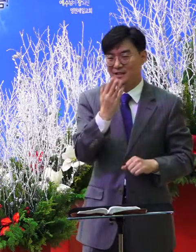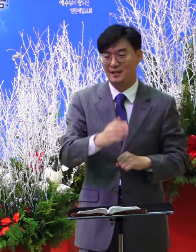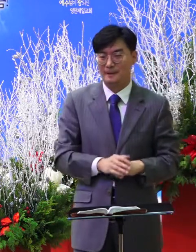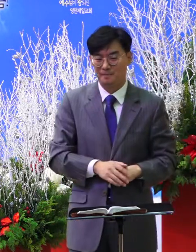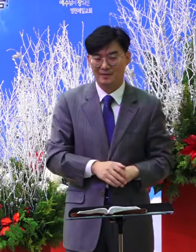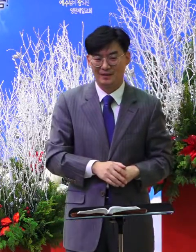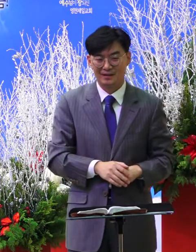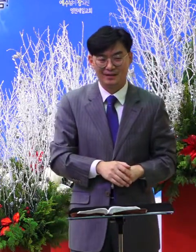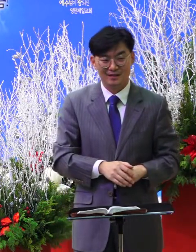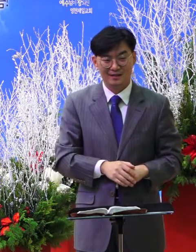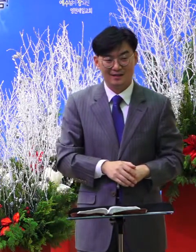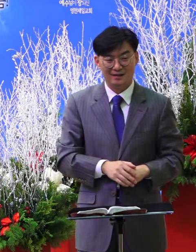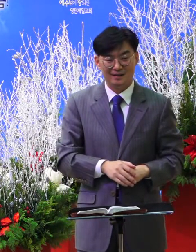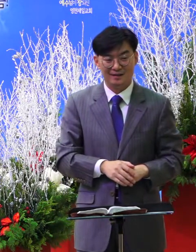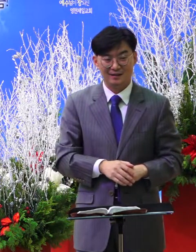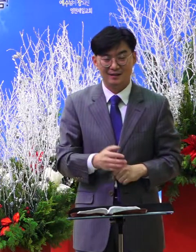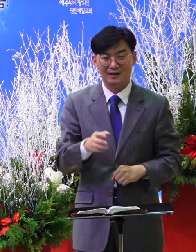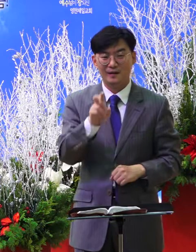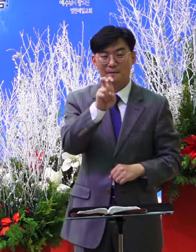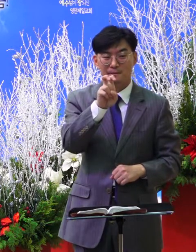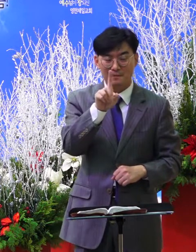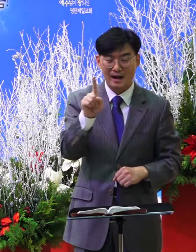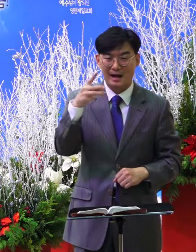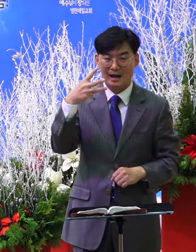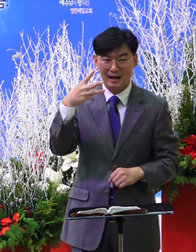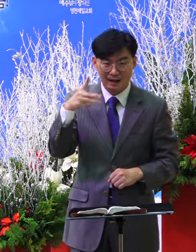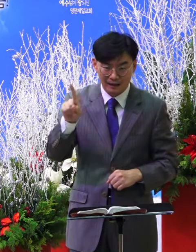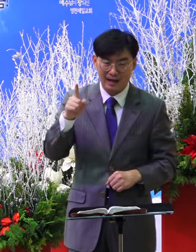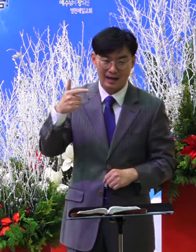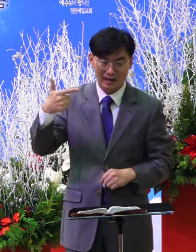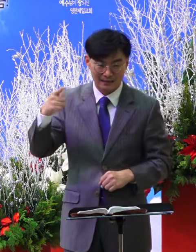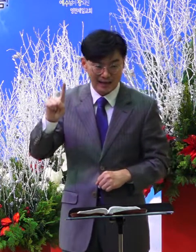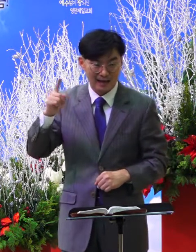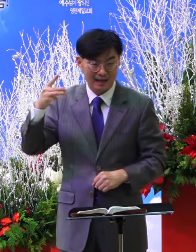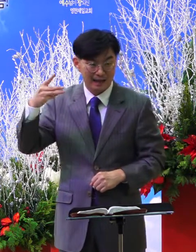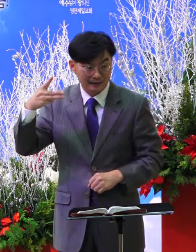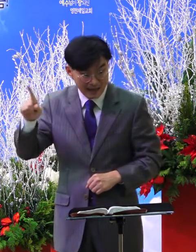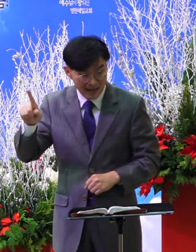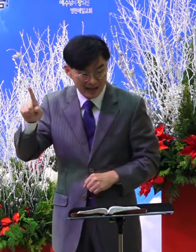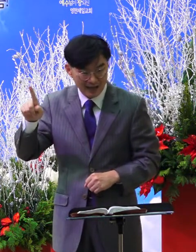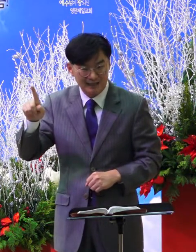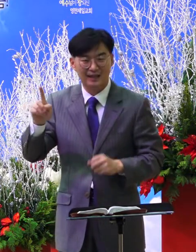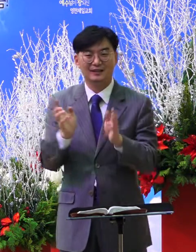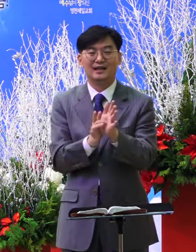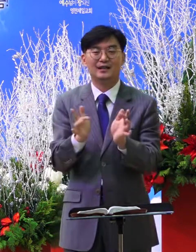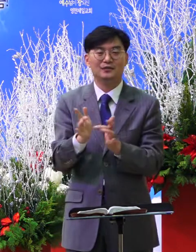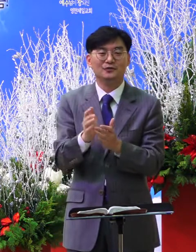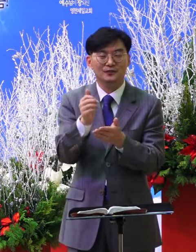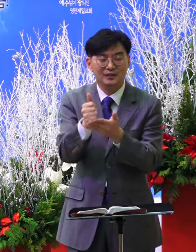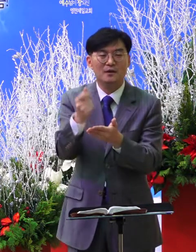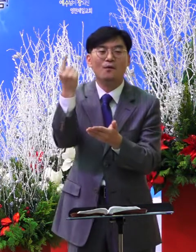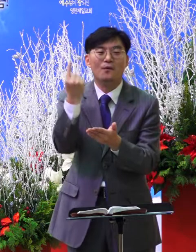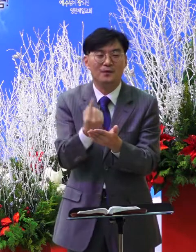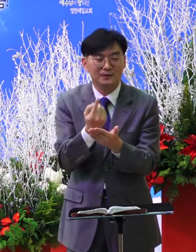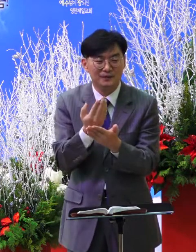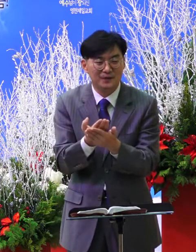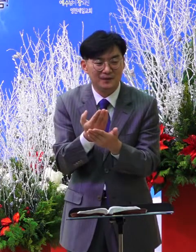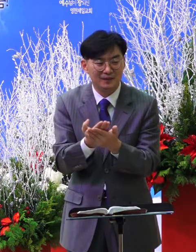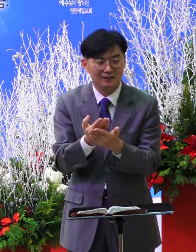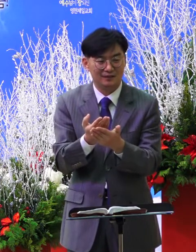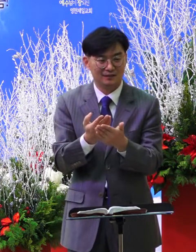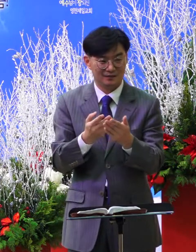마라나타, 이 신약의 마지막 문장입니다. 요한계시록 22장 20절에 보면 이렇게